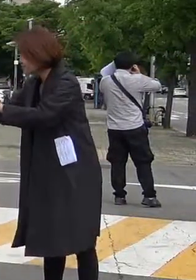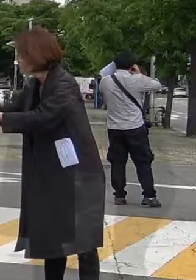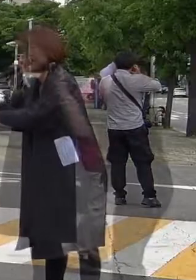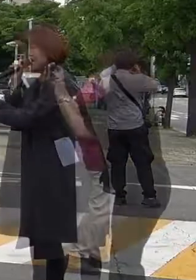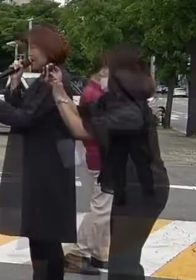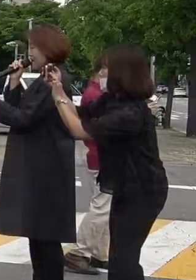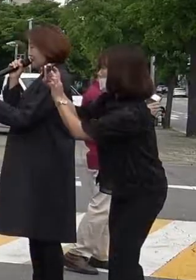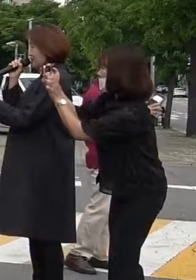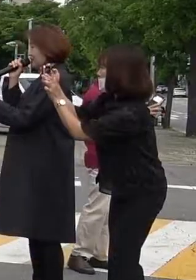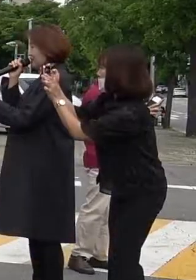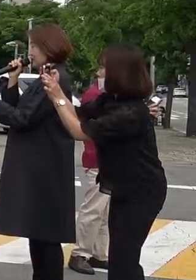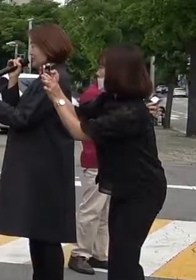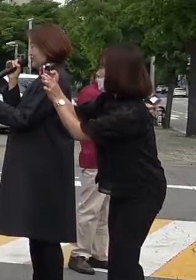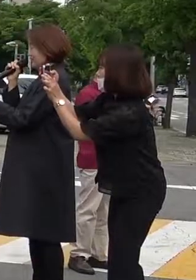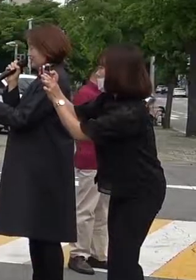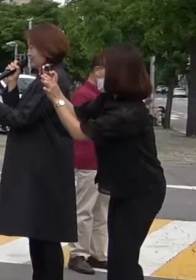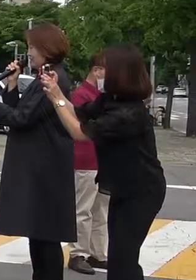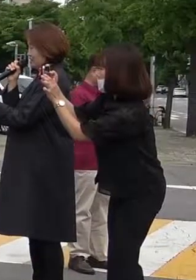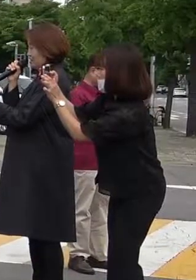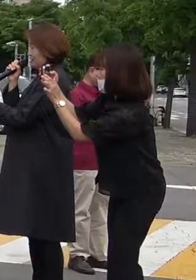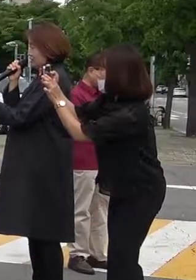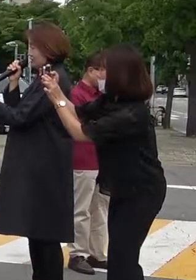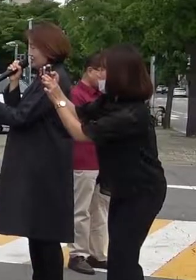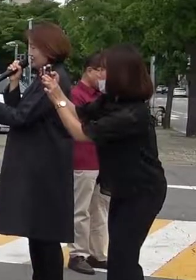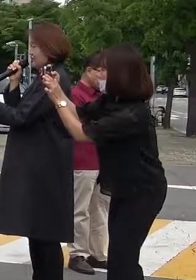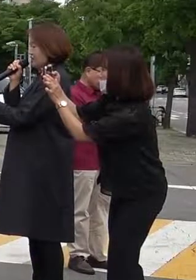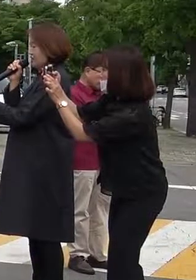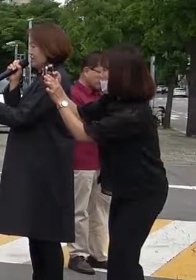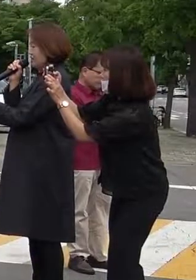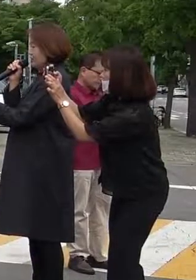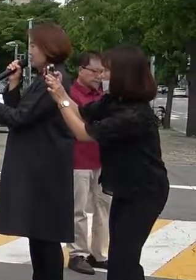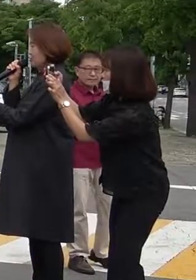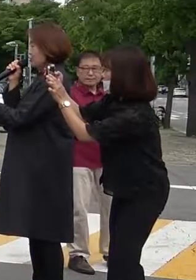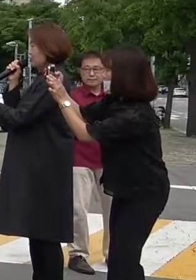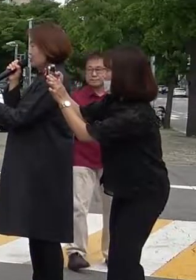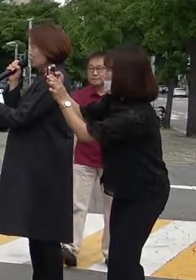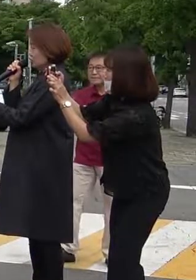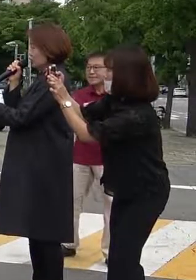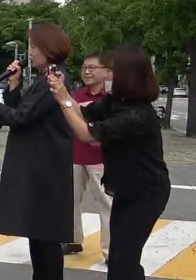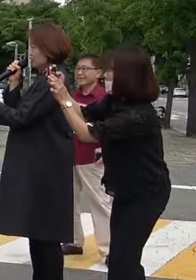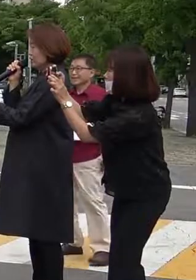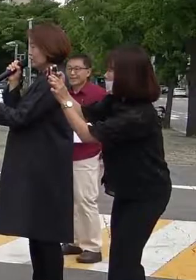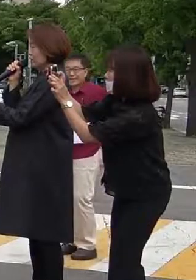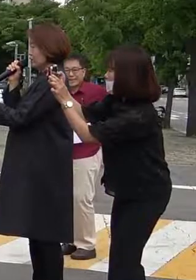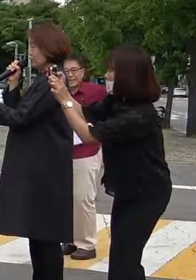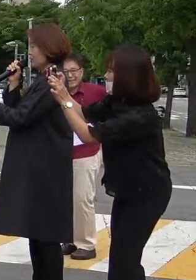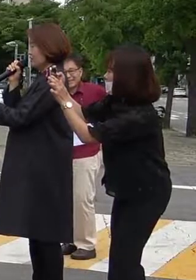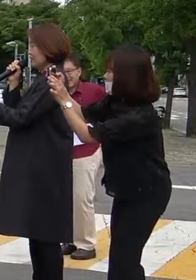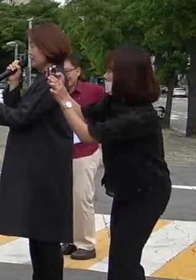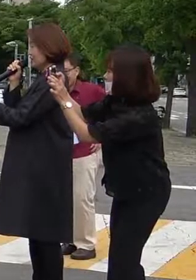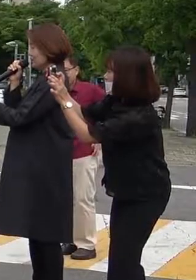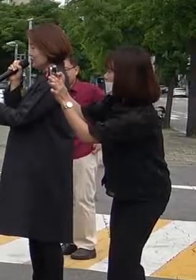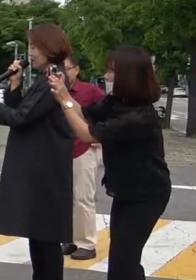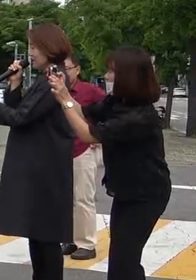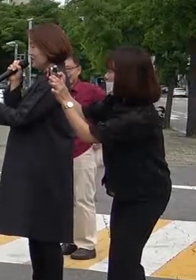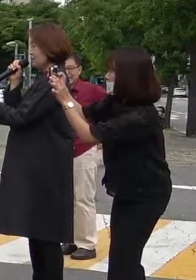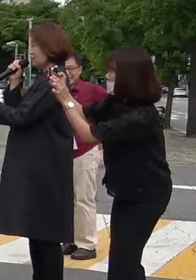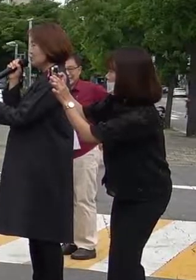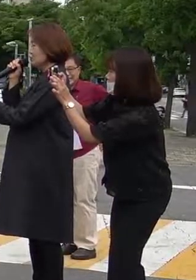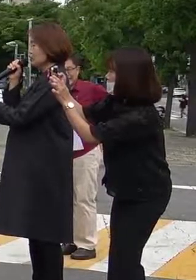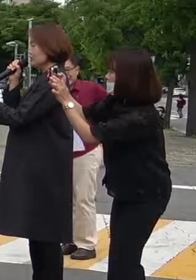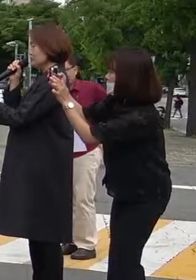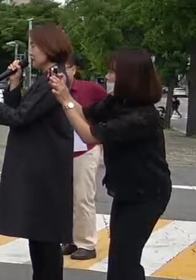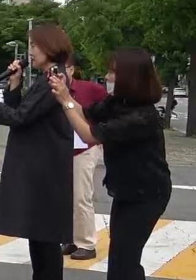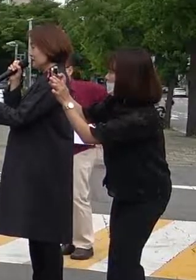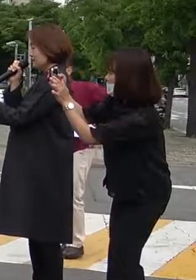오셨고. 안녕하세요. 저는 여러 가지 수어 연구소 대표를 맡고 있는 강재입니다.